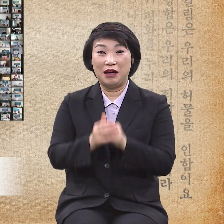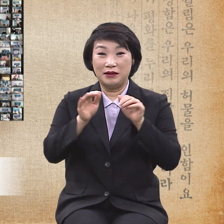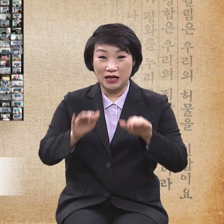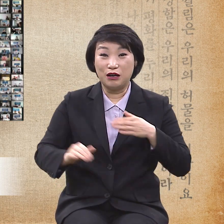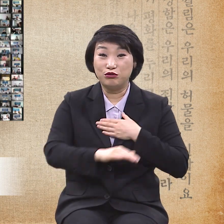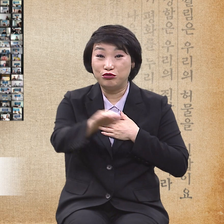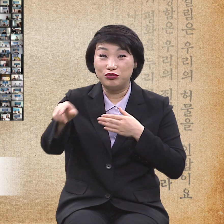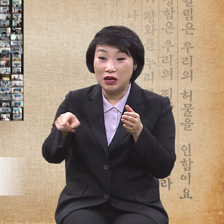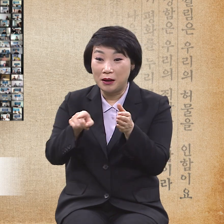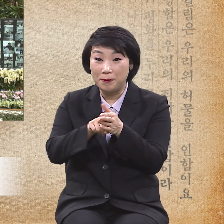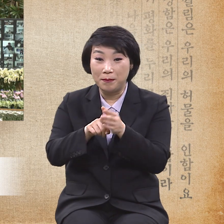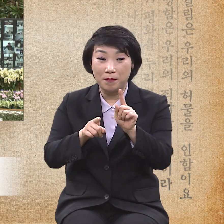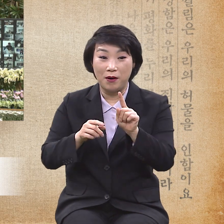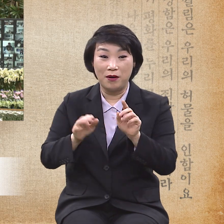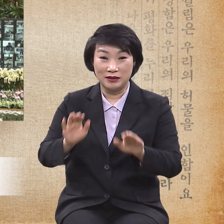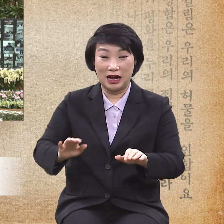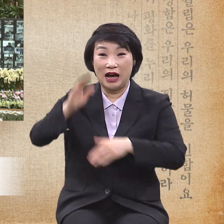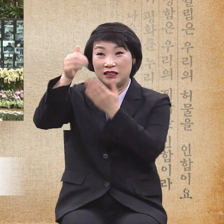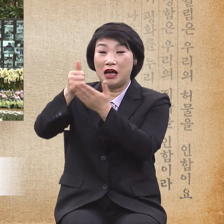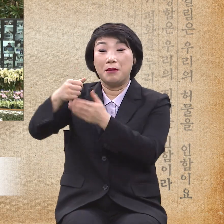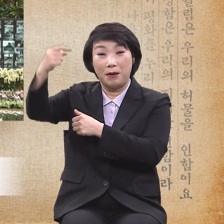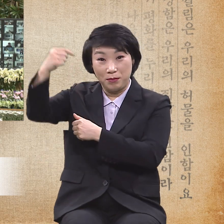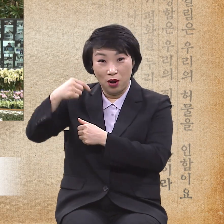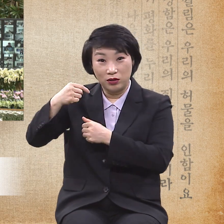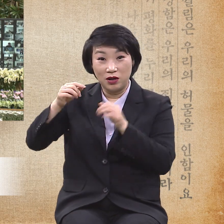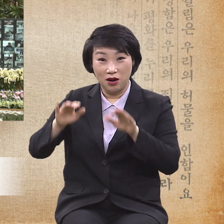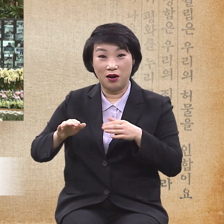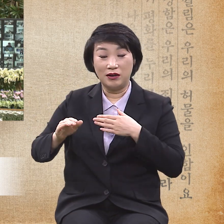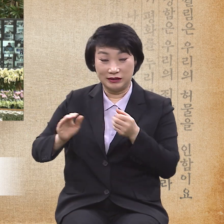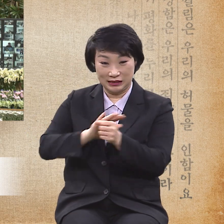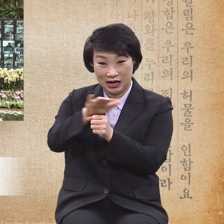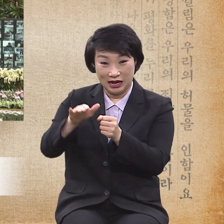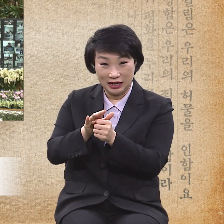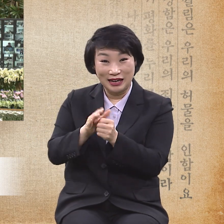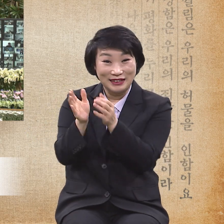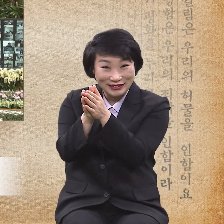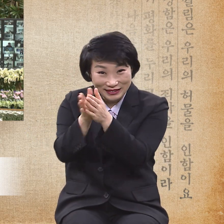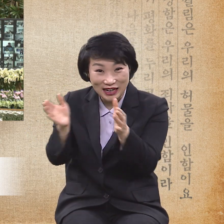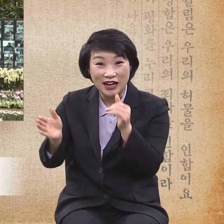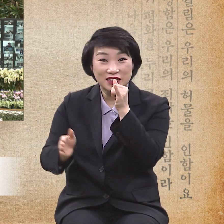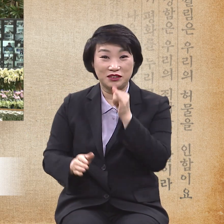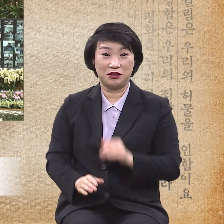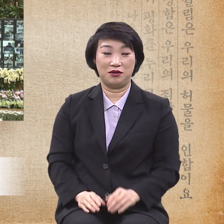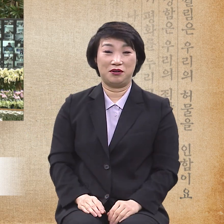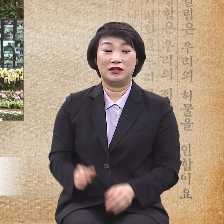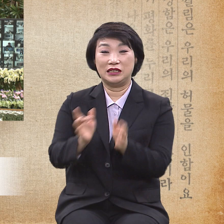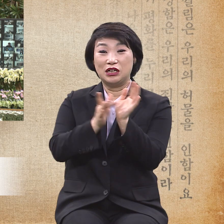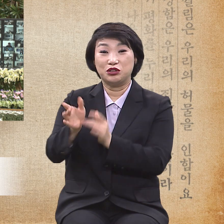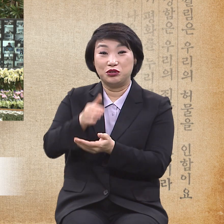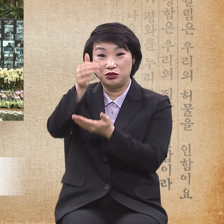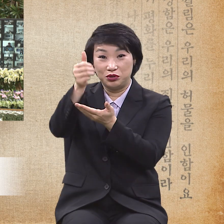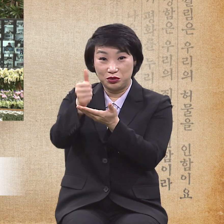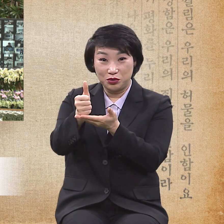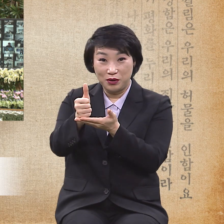그러므로 우리의 믿음은 하나님의 계명으로부터 사랑이 시작되고 예수